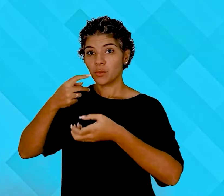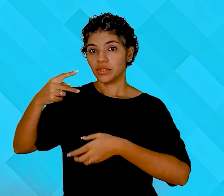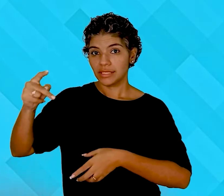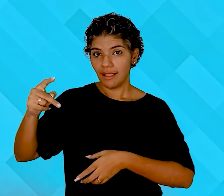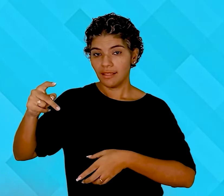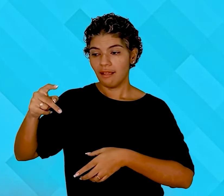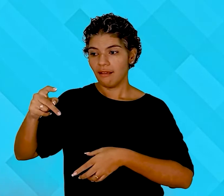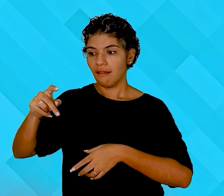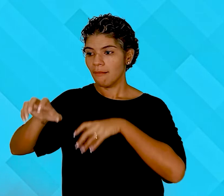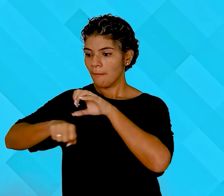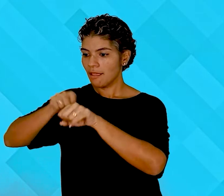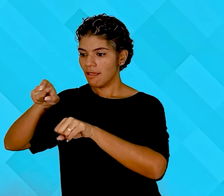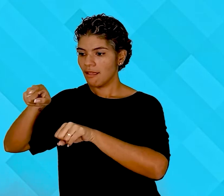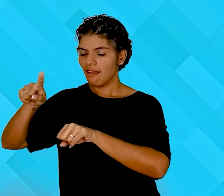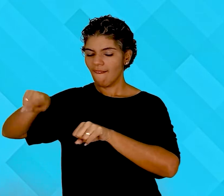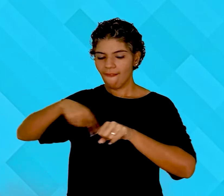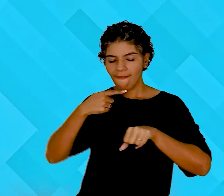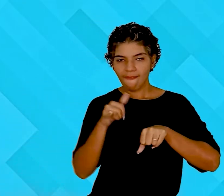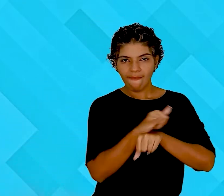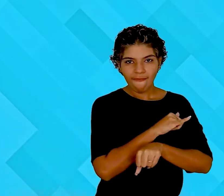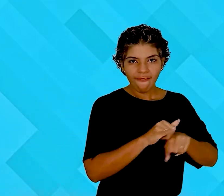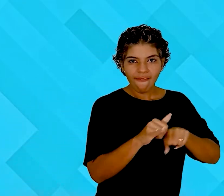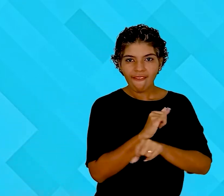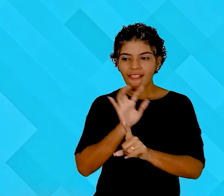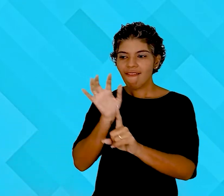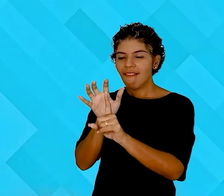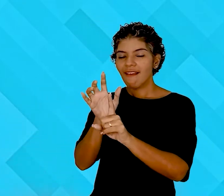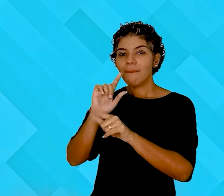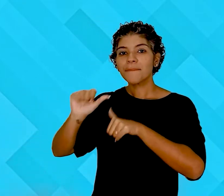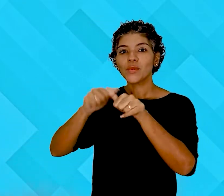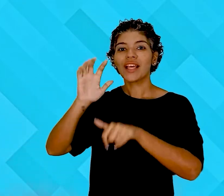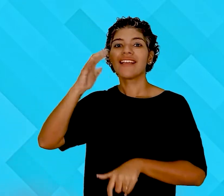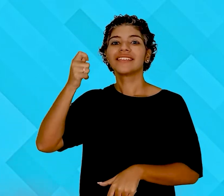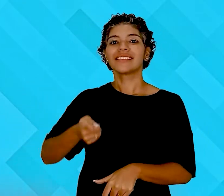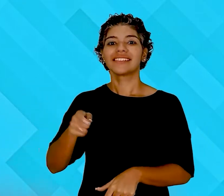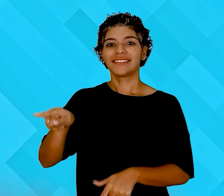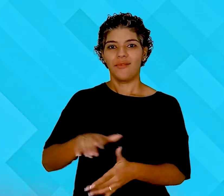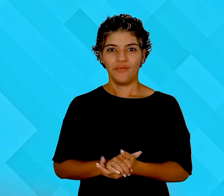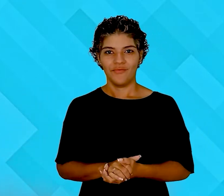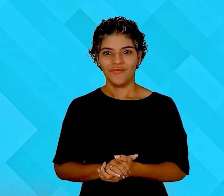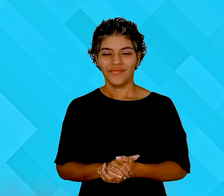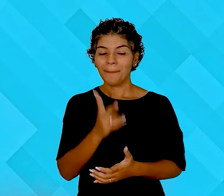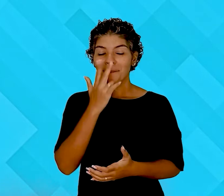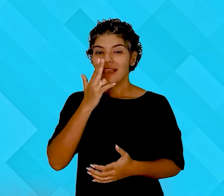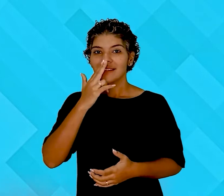quem disse que a gente faria... Bom, se a gente pegar a nossa rede social aqui, quantas coisas a gente já teve vontade